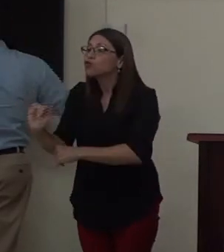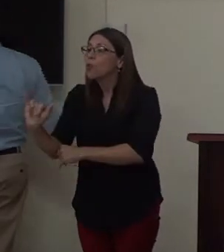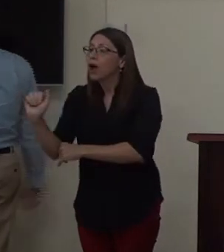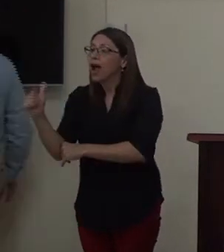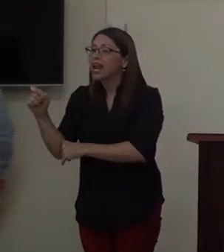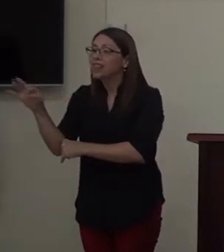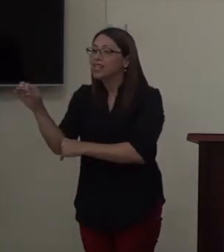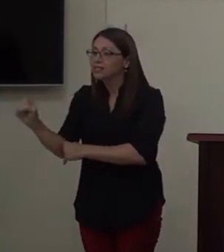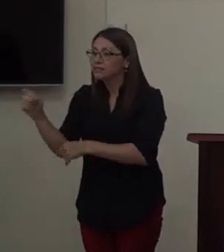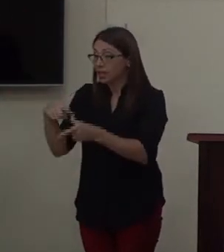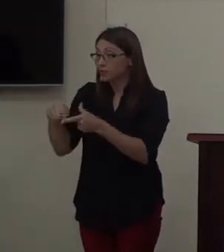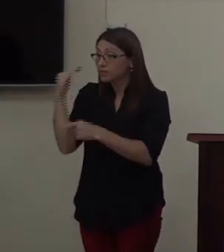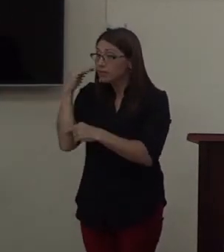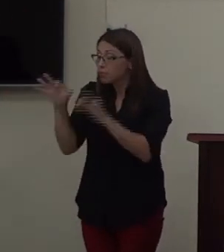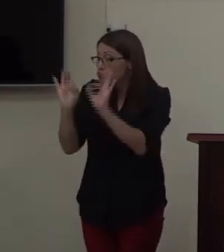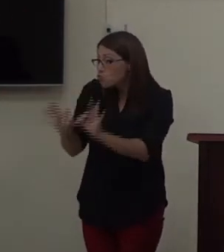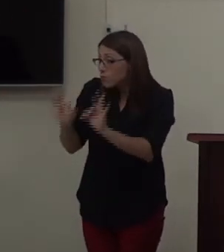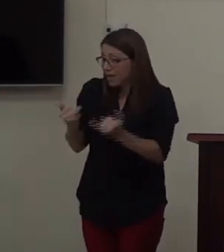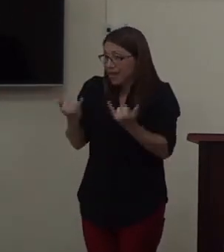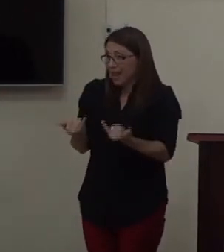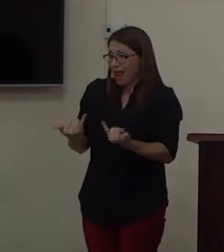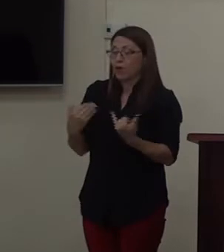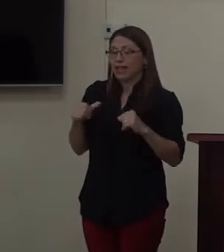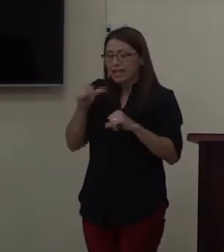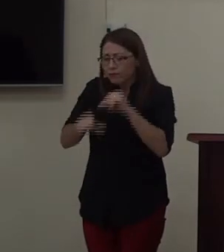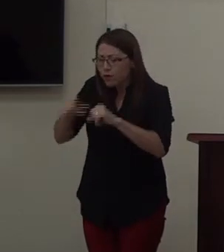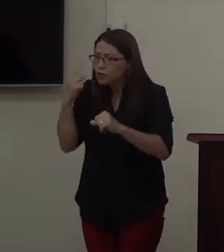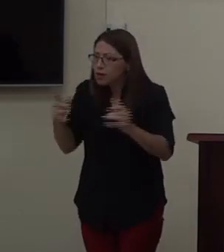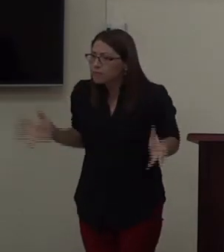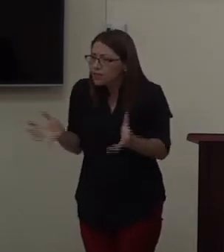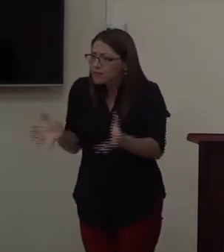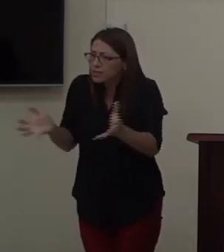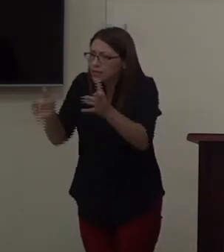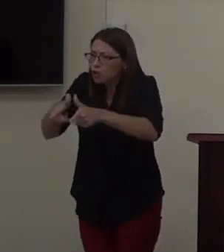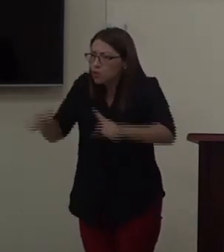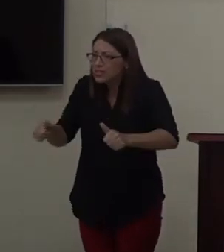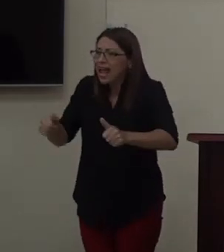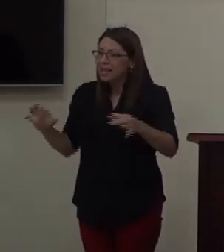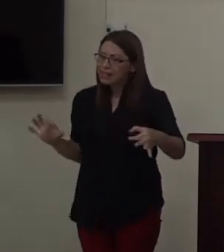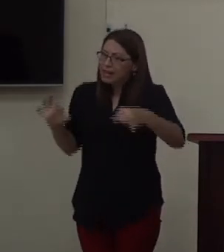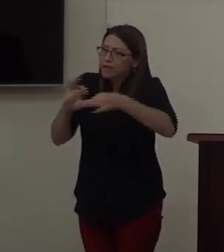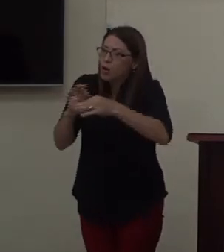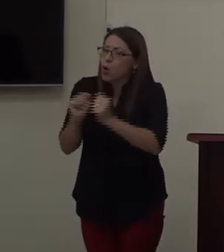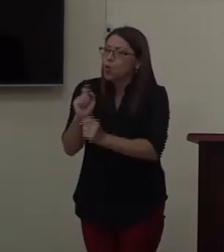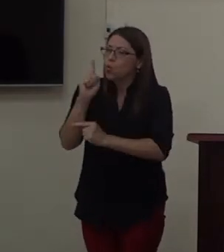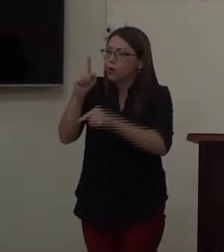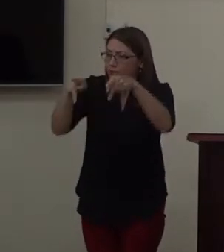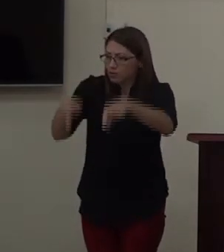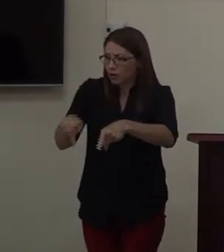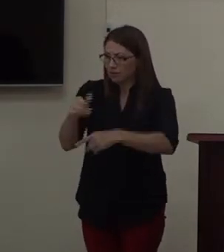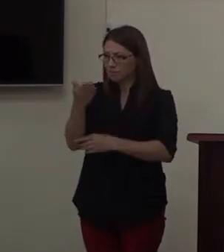¿verdad? Sabemos muy bien que hay esfuerzos de revitalización lingüística que tienen que ver con una persona, ¿verdad?